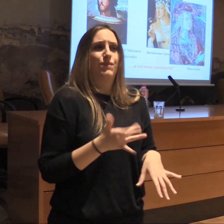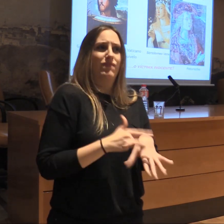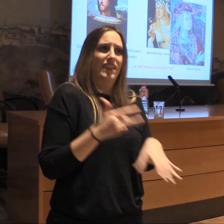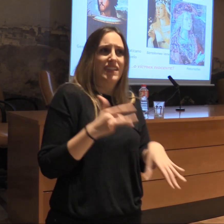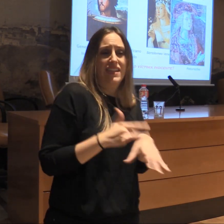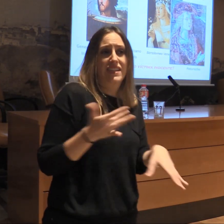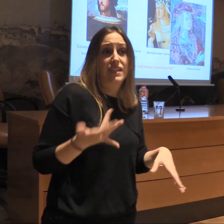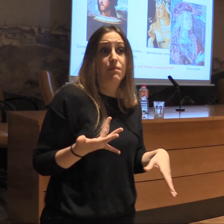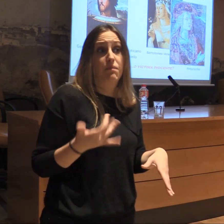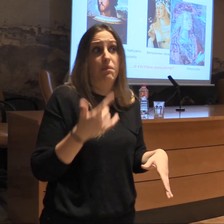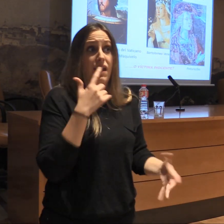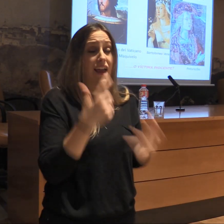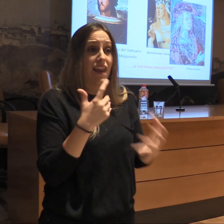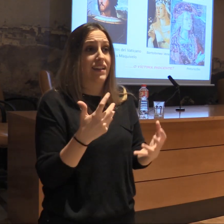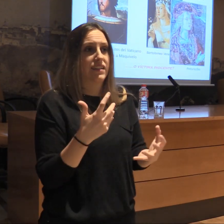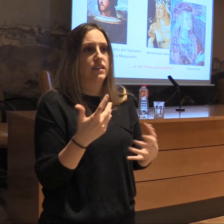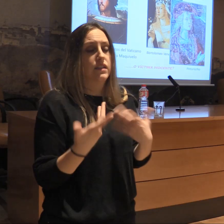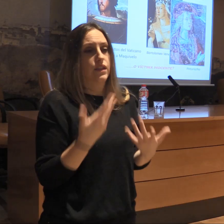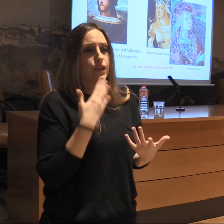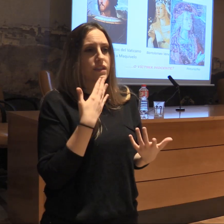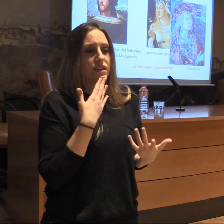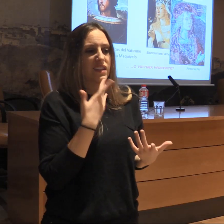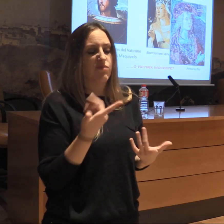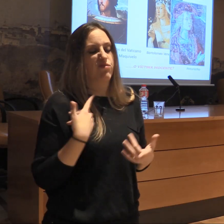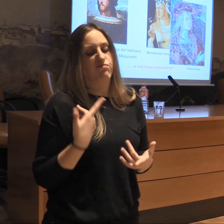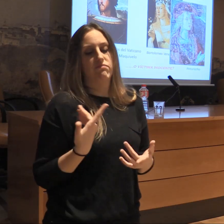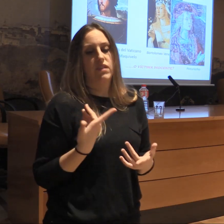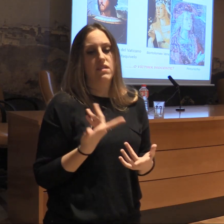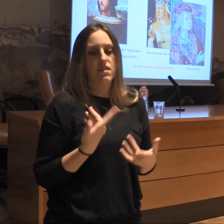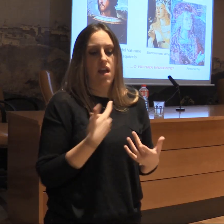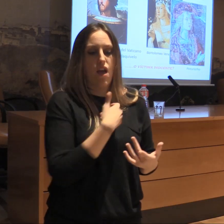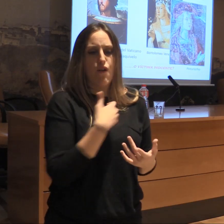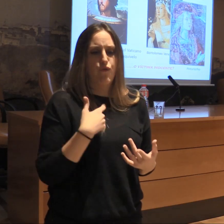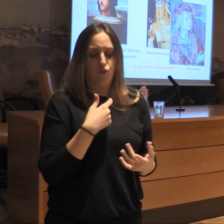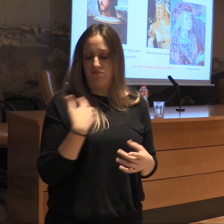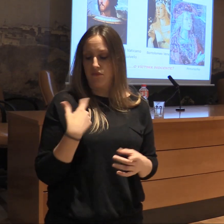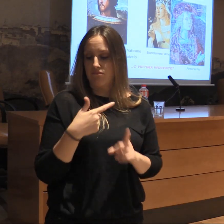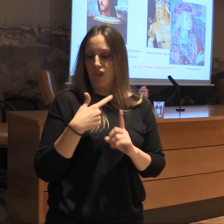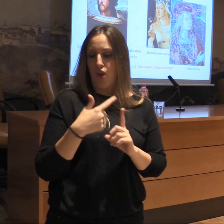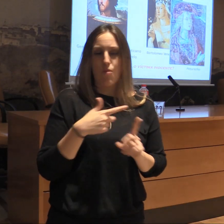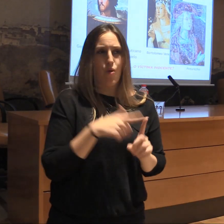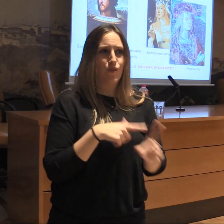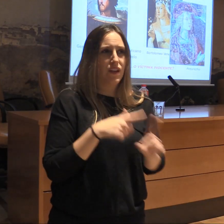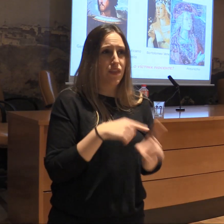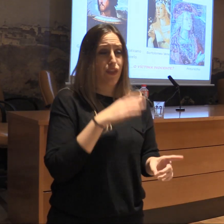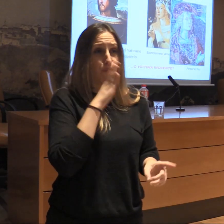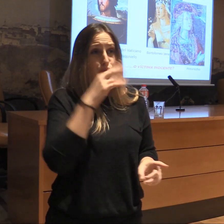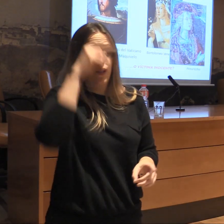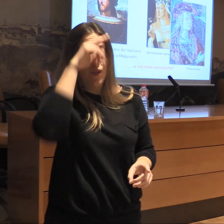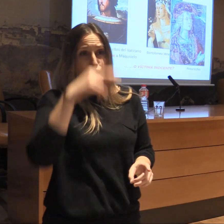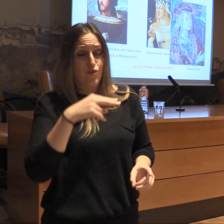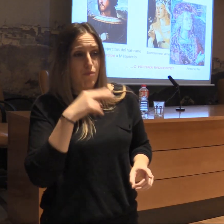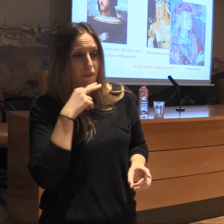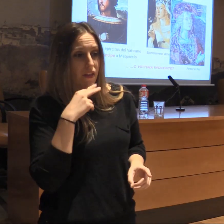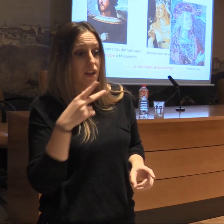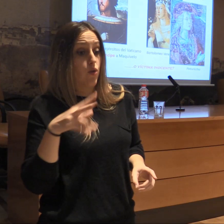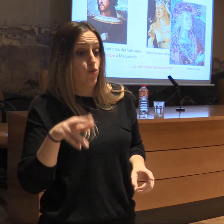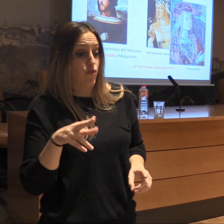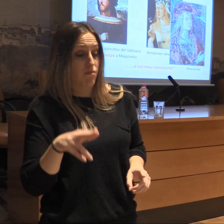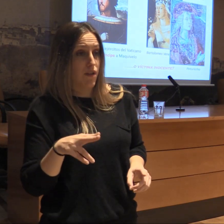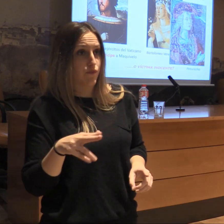al arte y una marioneta en manos de unas personas como su padre y como su